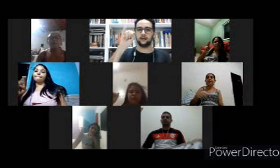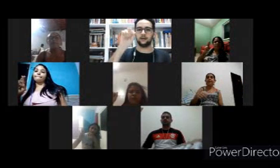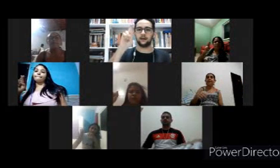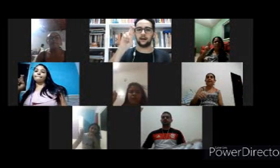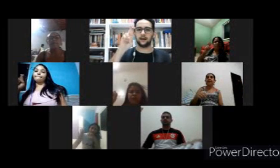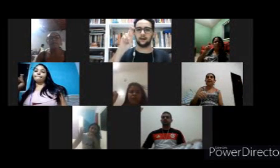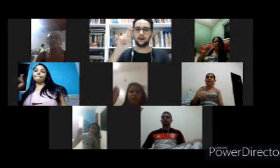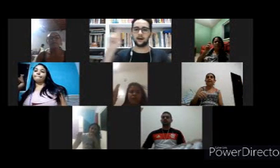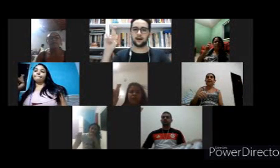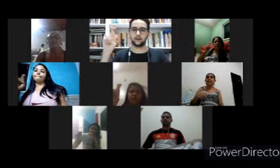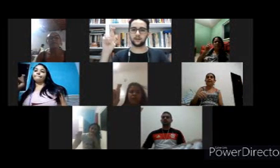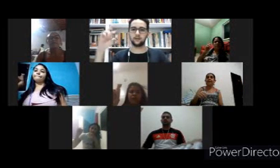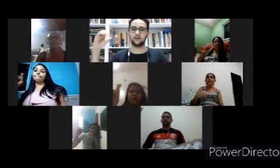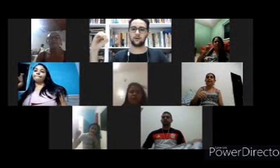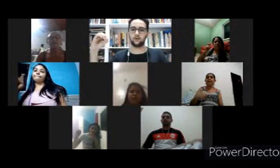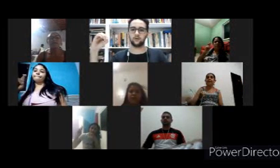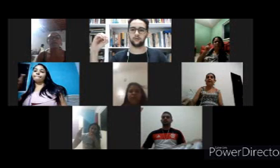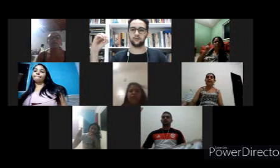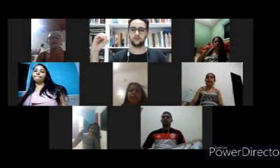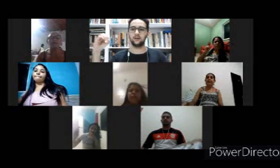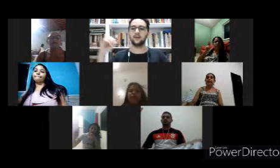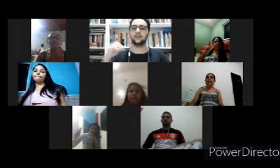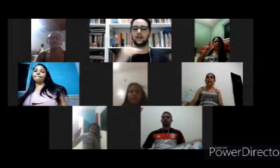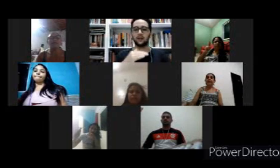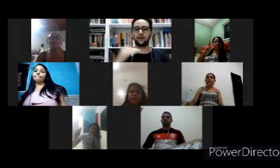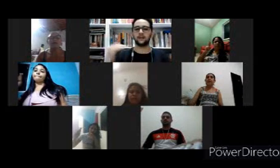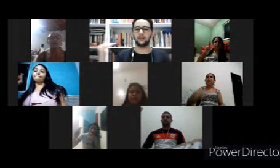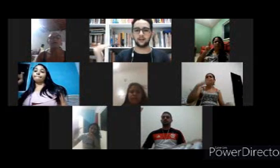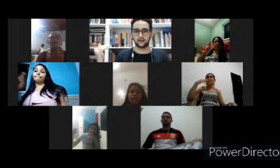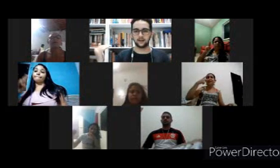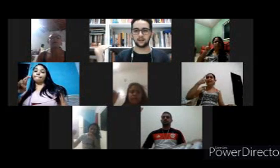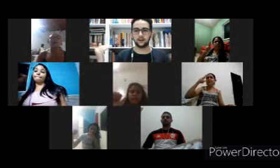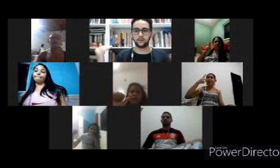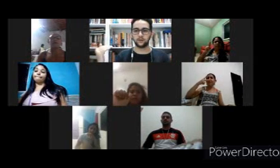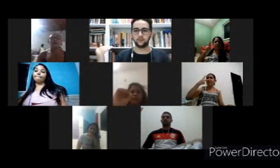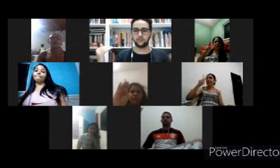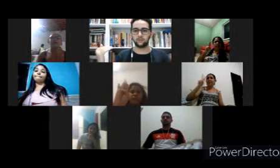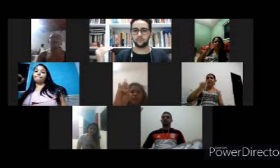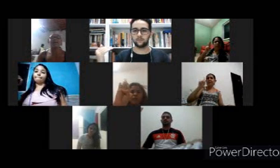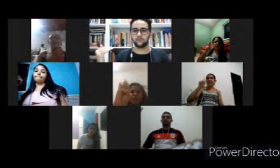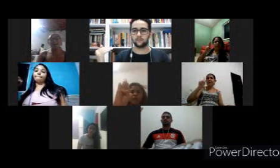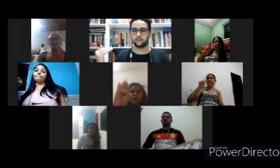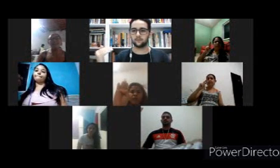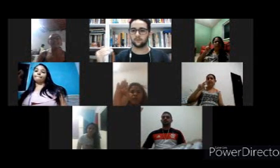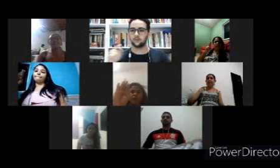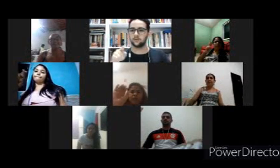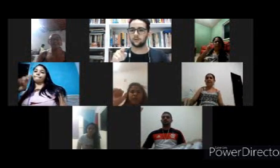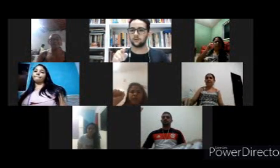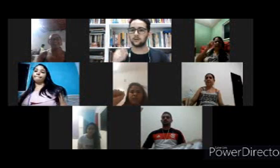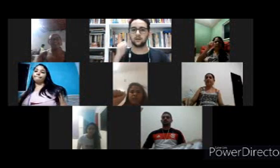I, R, arrasta, O. Que aí dá para entender que a letra repetiu. Ah, Você não